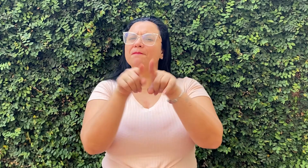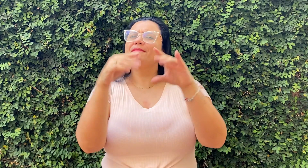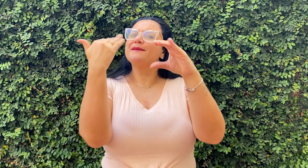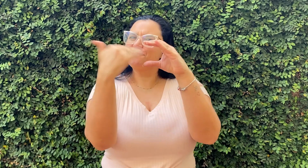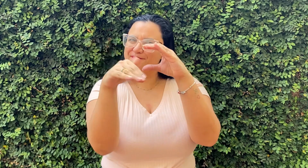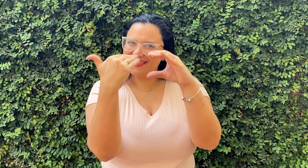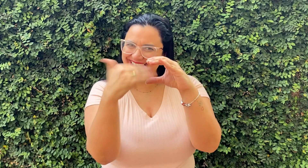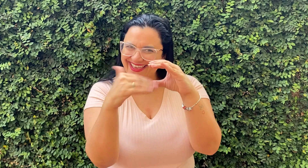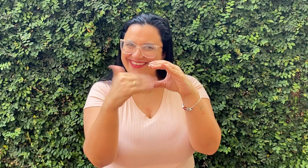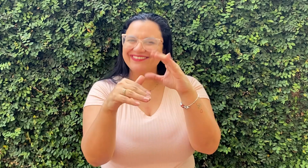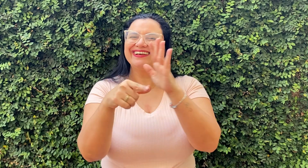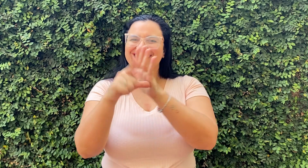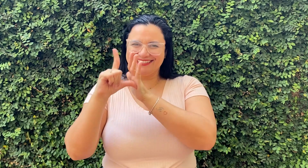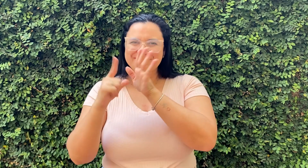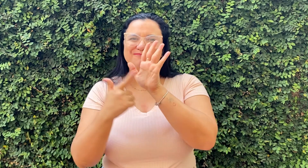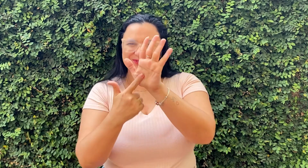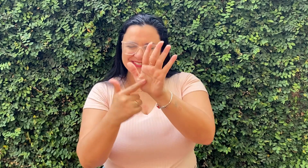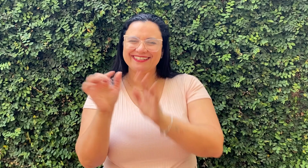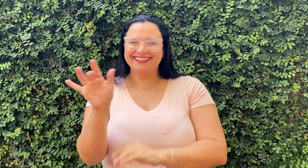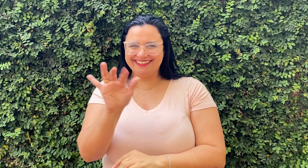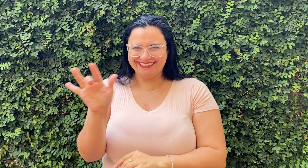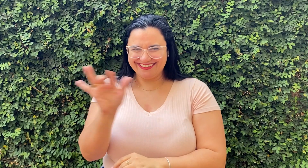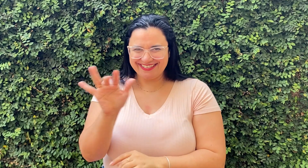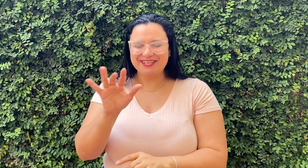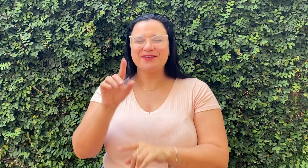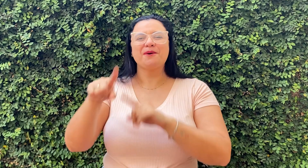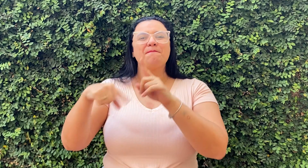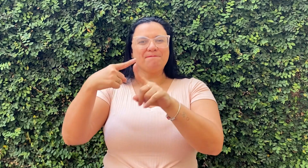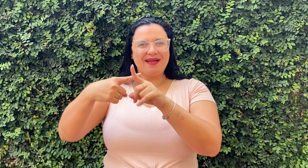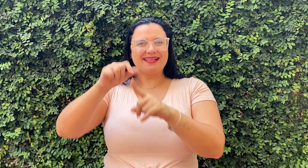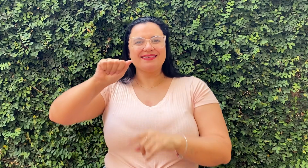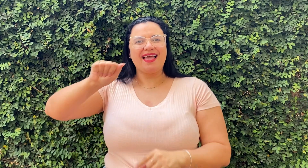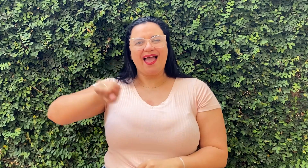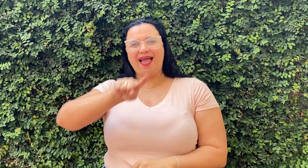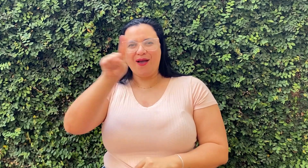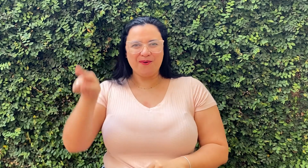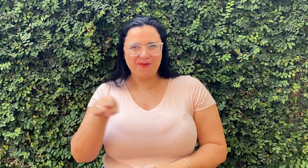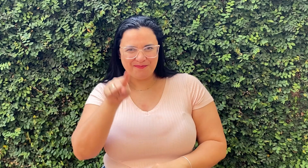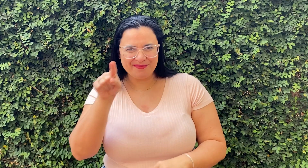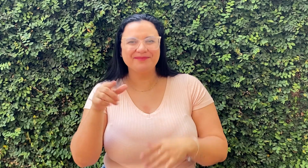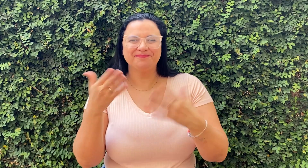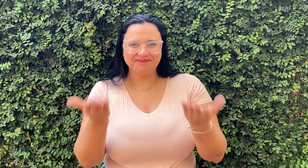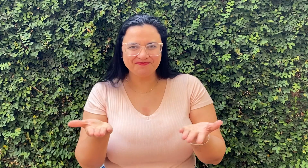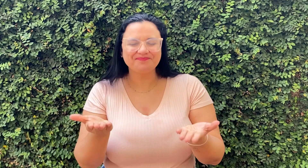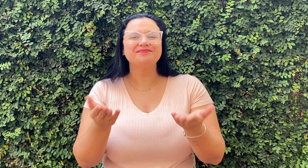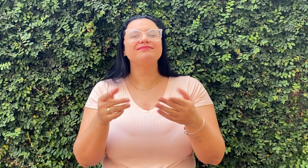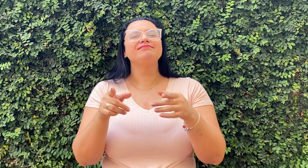Ah, também o e-mail. Lembra que eu mostrei para vocês na datilologia? Falando do arroba?